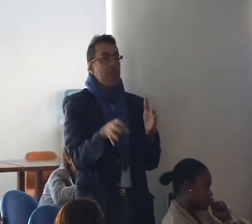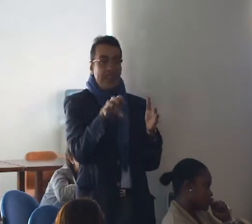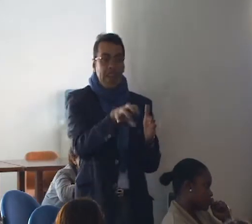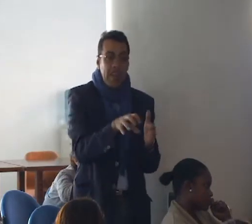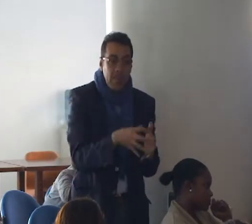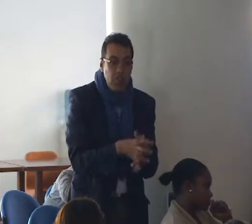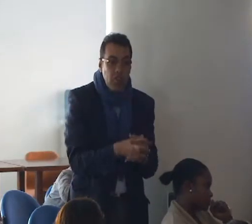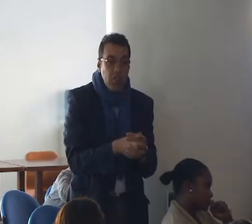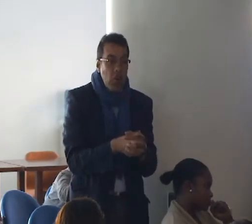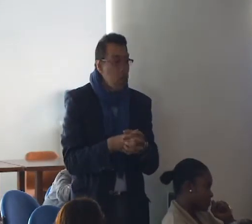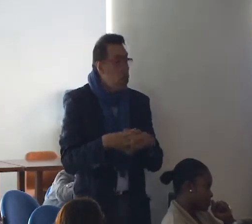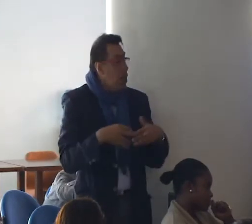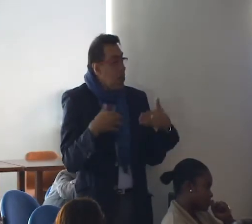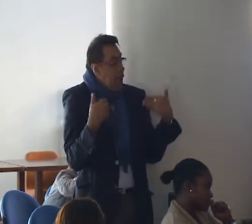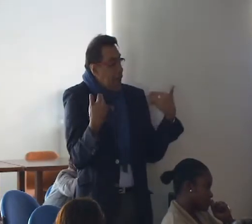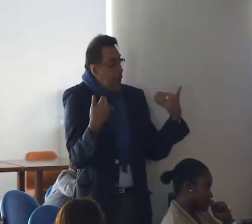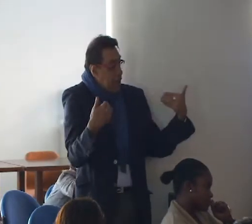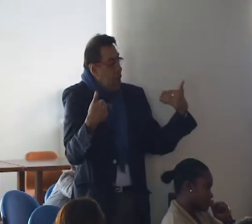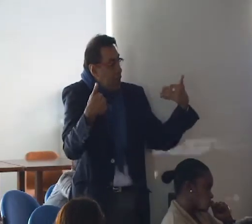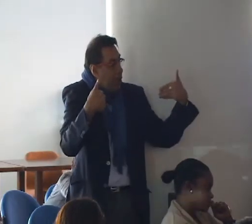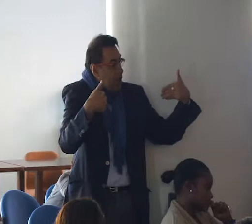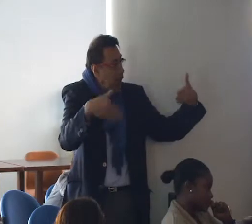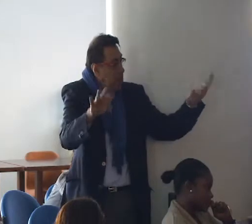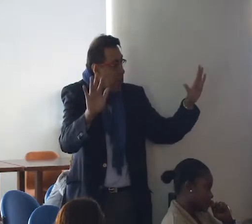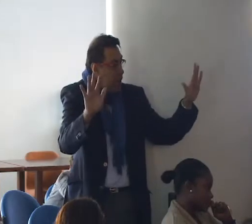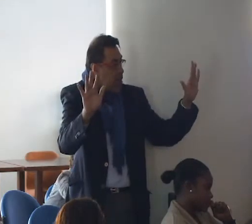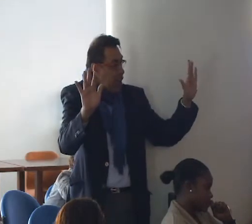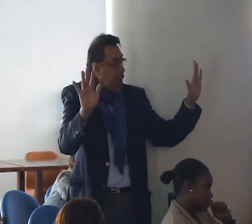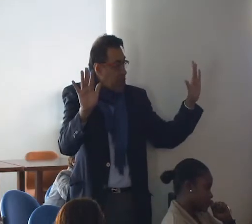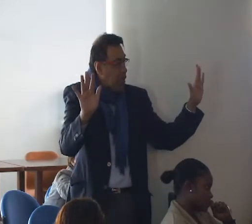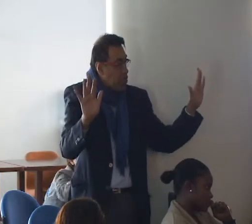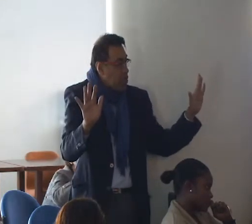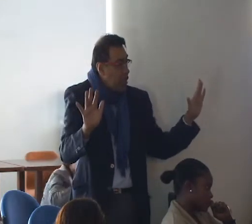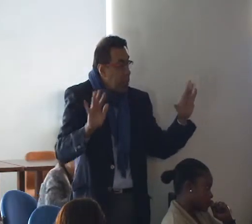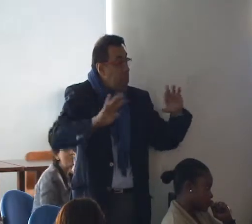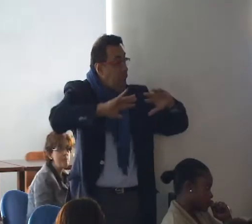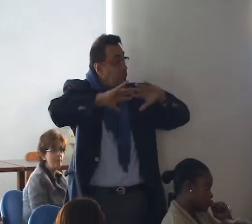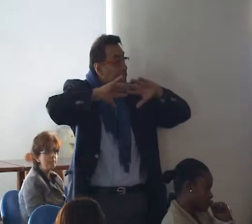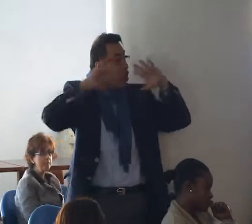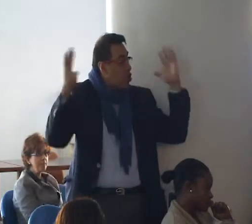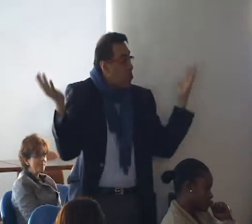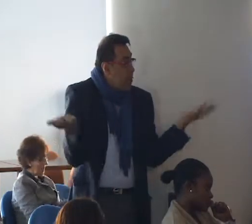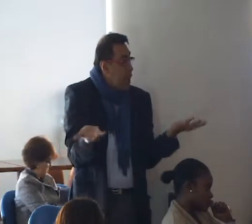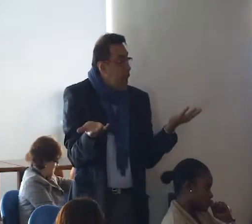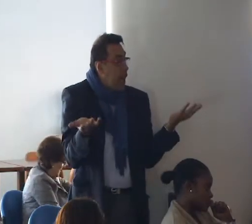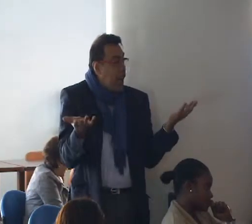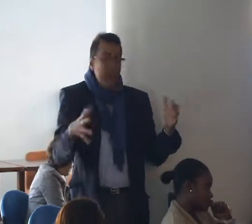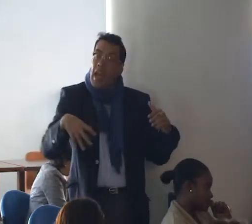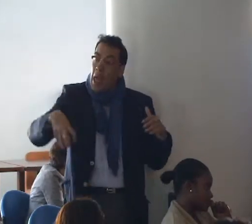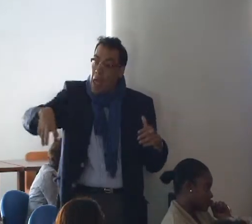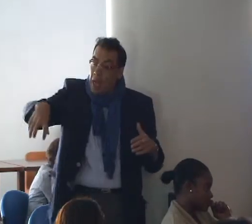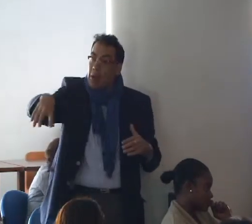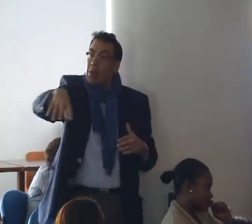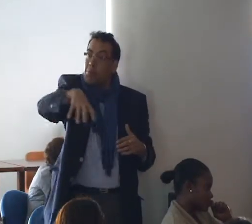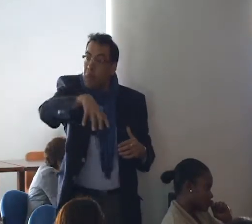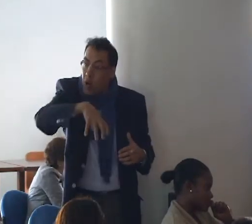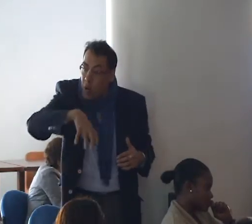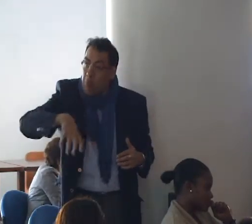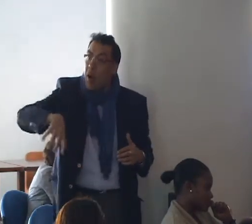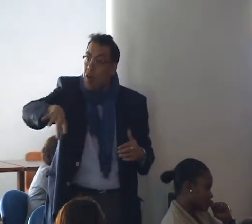estar en el aula o de estar en el consultorio, para que la gente de verdad pueda interactuar socialmente. Y eso implica